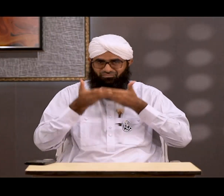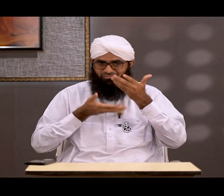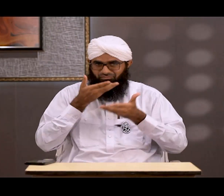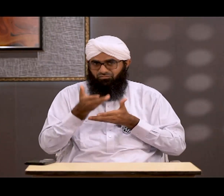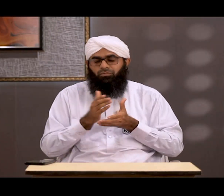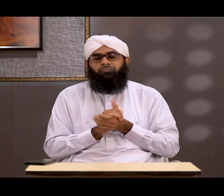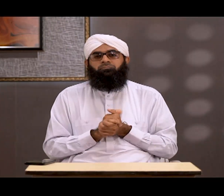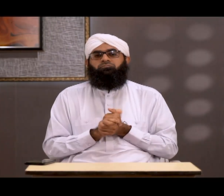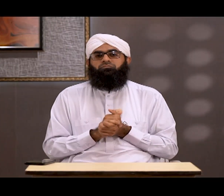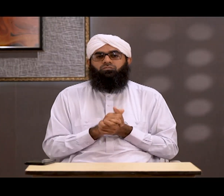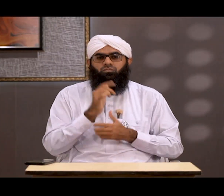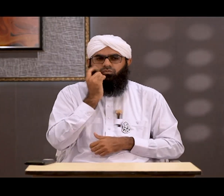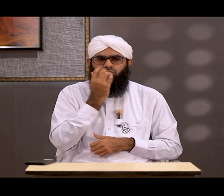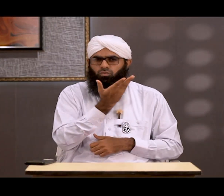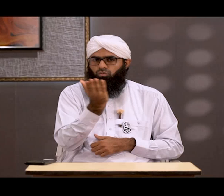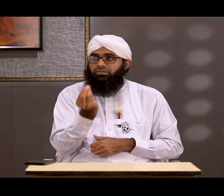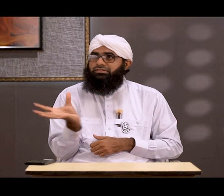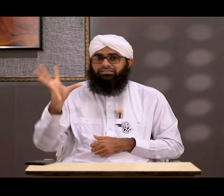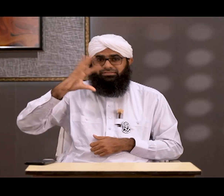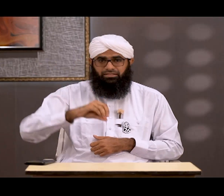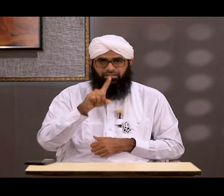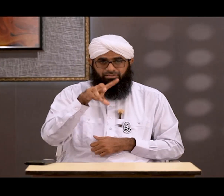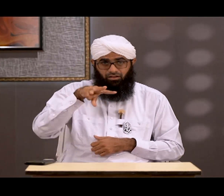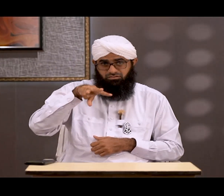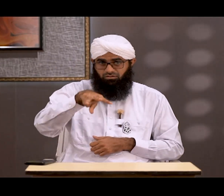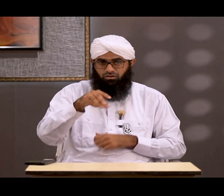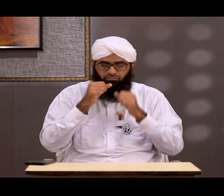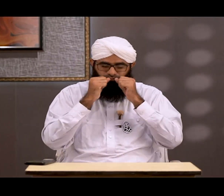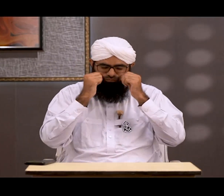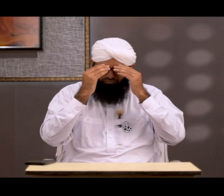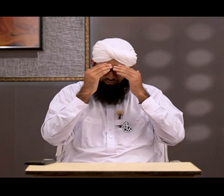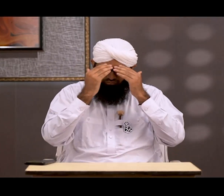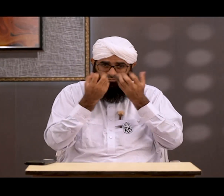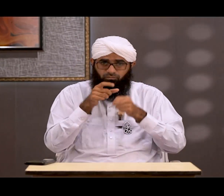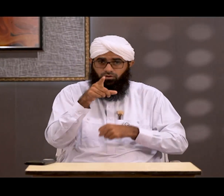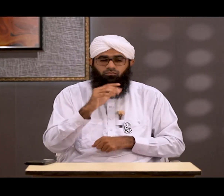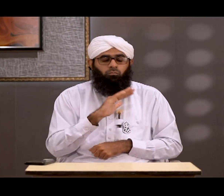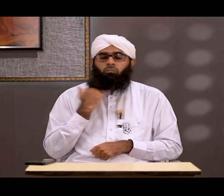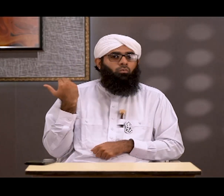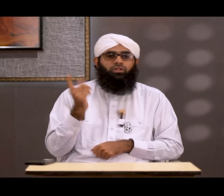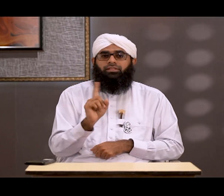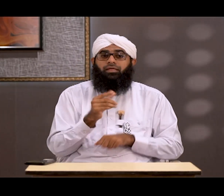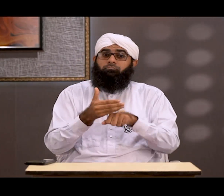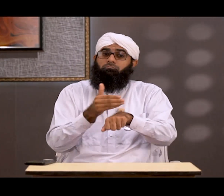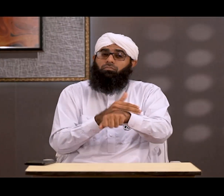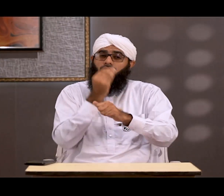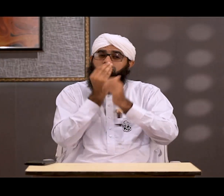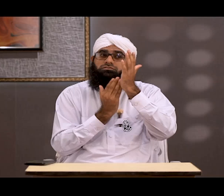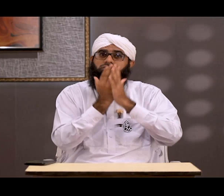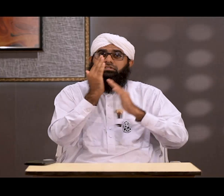نے فرمایا، جو ایک دن میں 1000 مرتبہ درود شریف پڑھے گا وہ اس وقت تک نہیں مرے گا جب تک جنت میں اپنا مقام